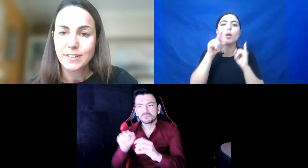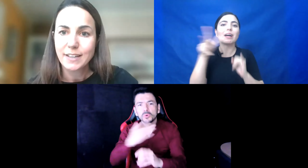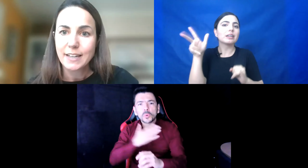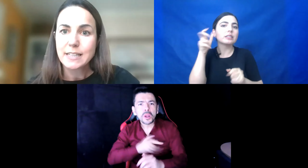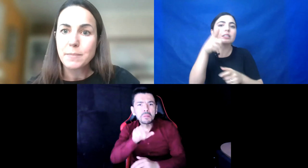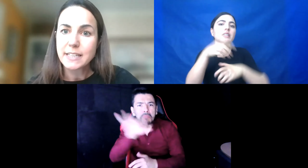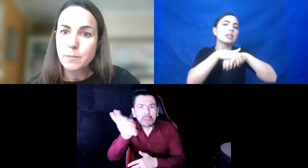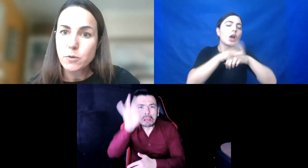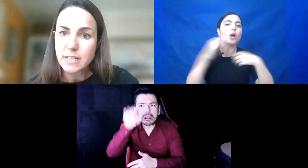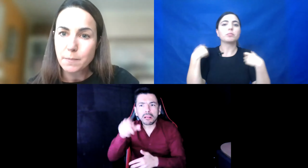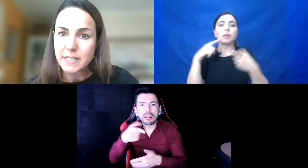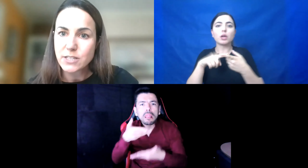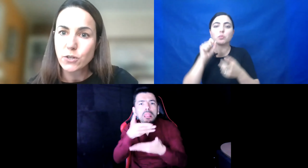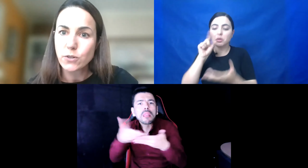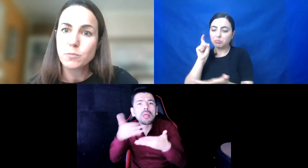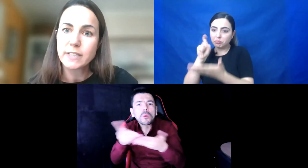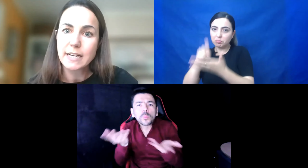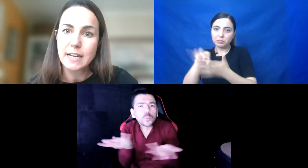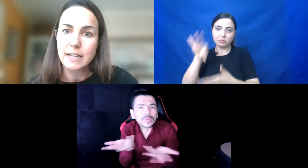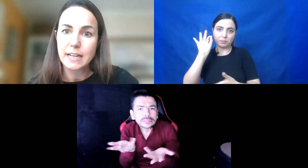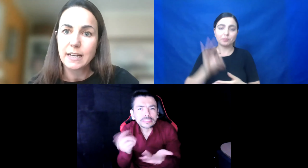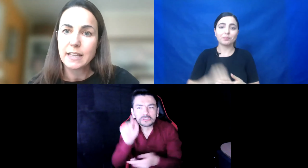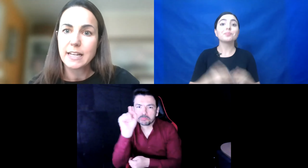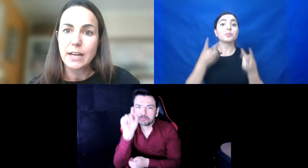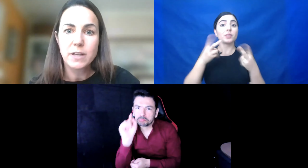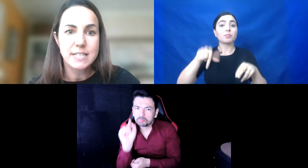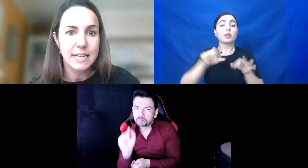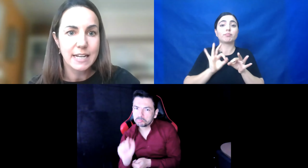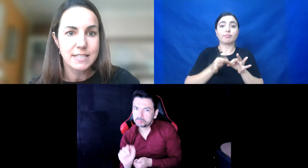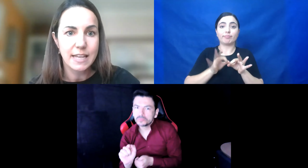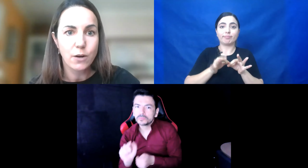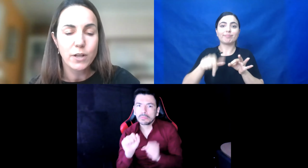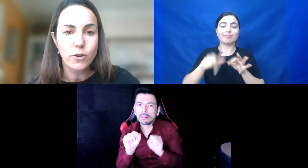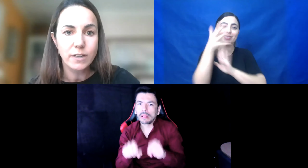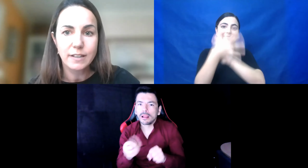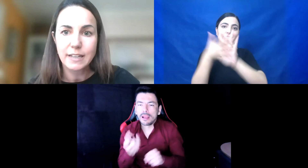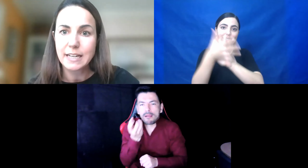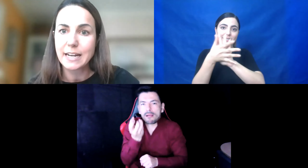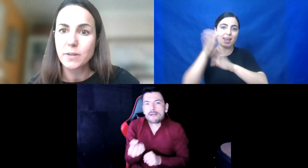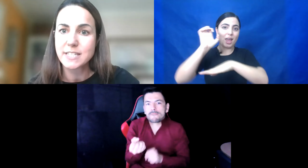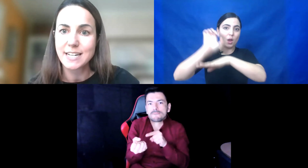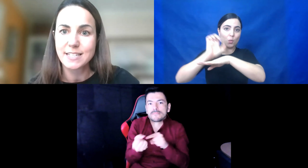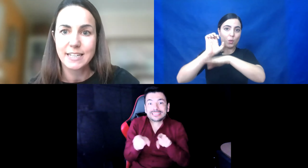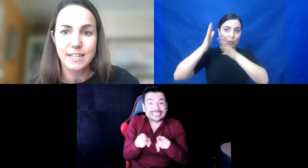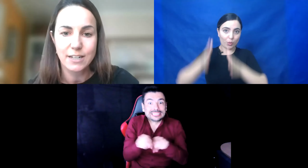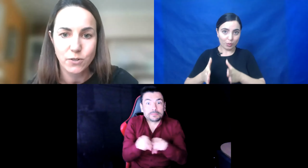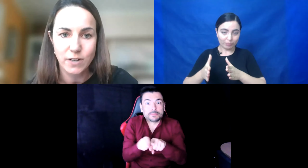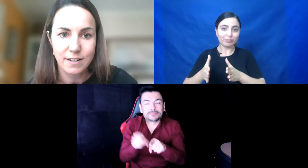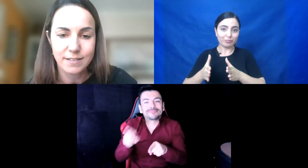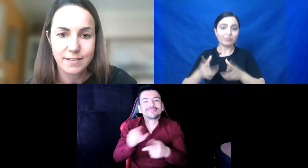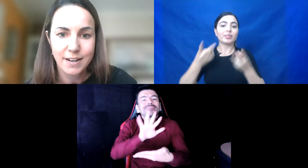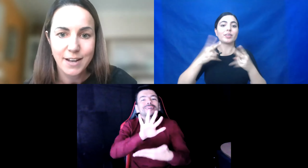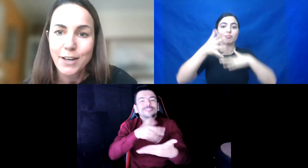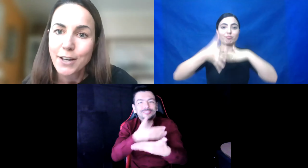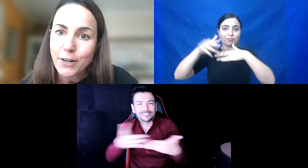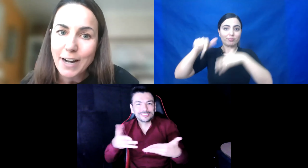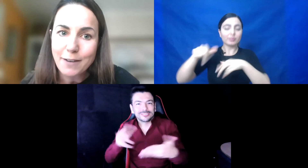evento. También tenemos interpretación simultánea. We also have simultaneous interpretation in sign language